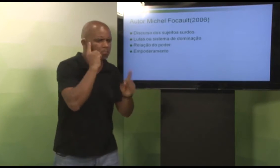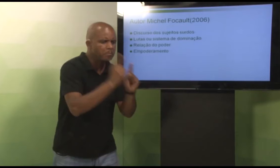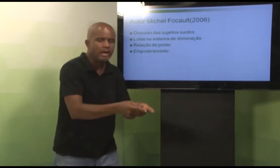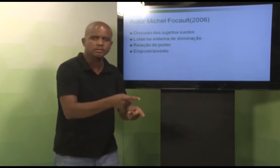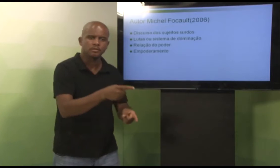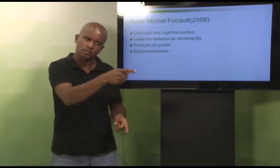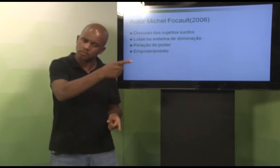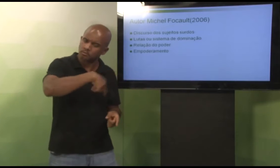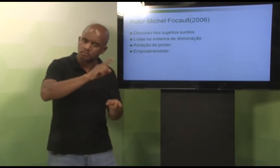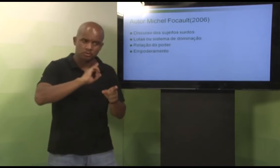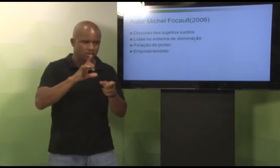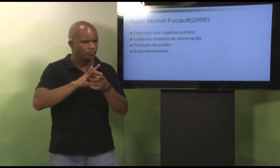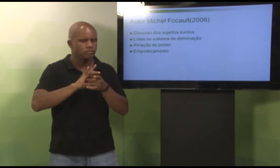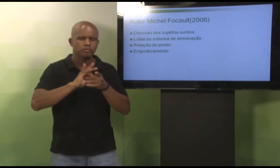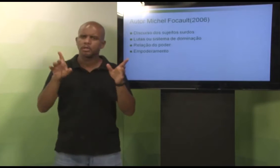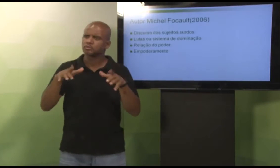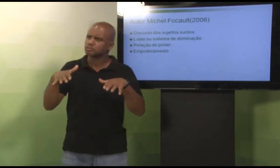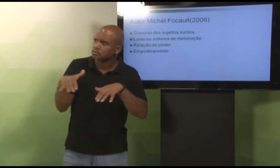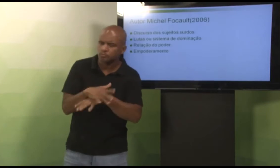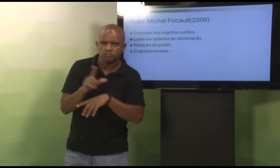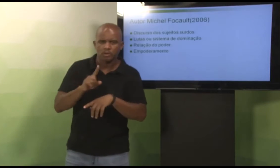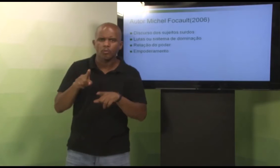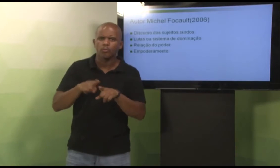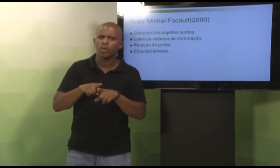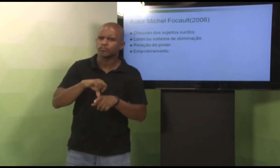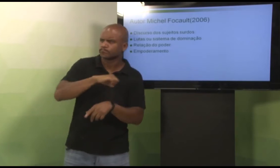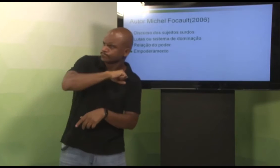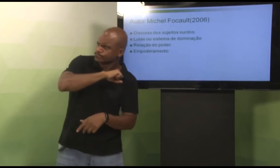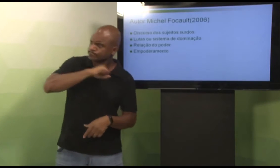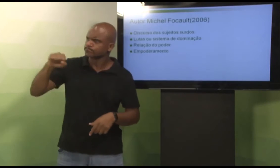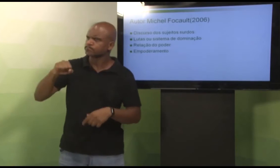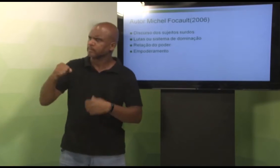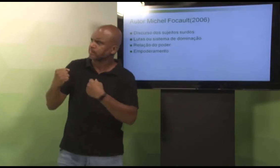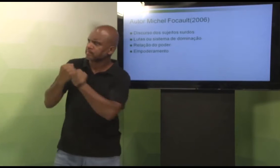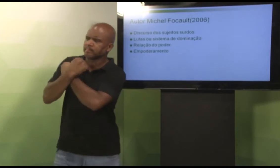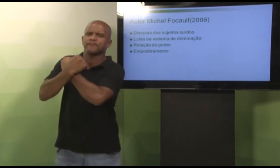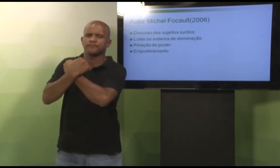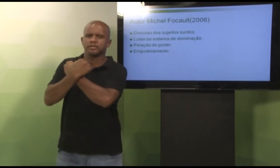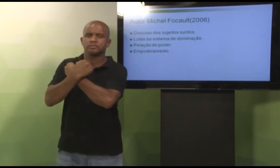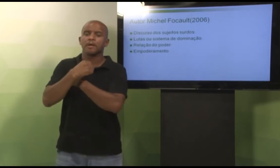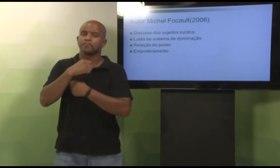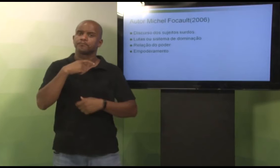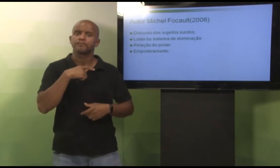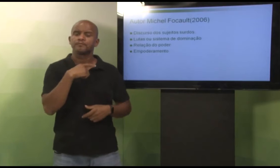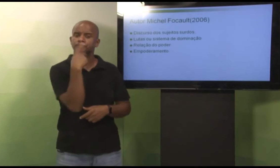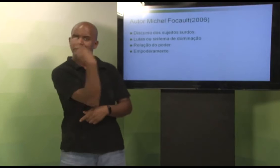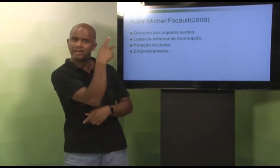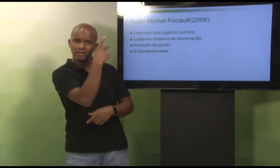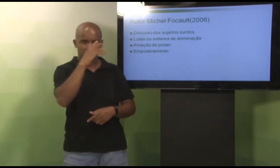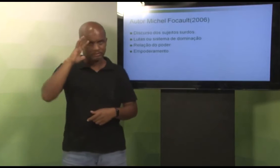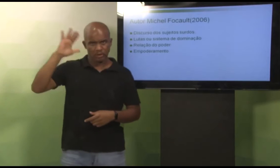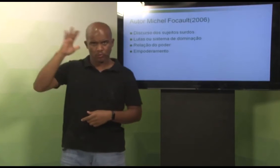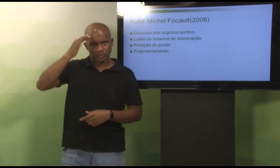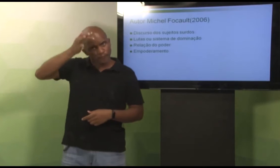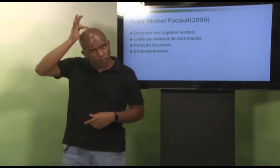do poder, que coloniza, que manda, esse sistema ele deve